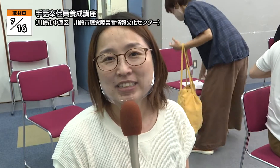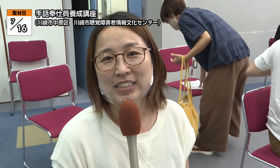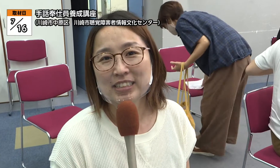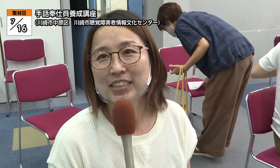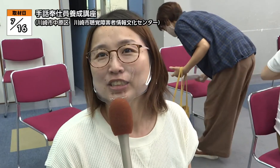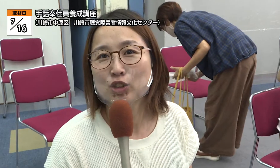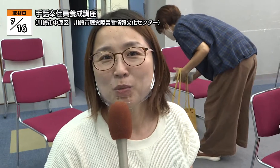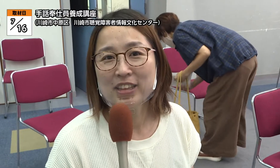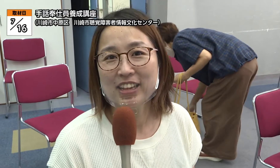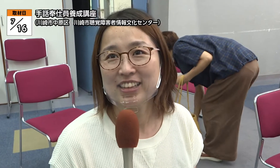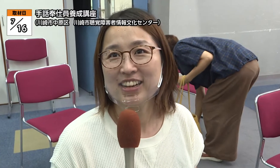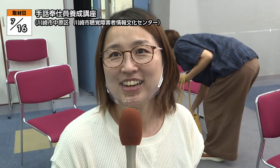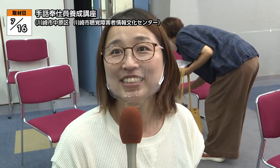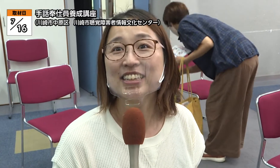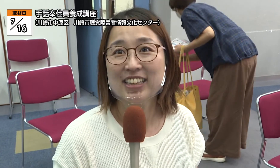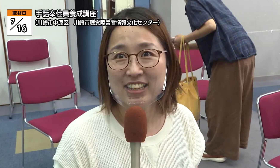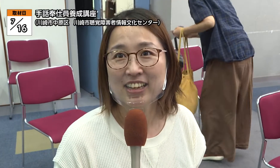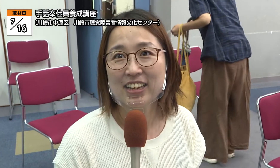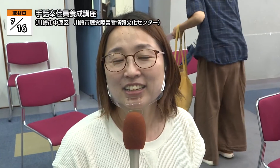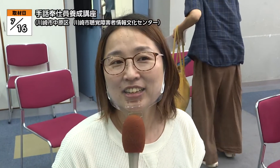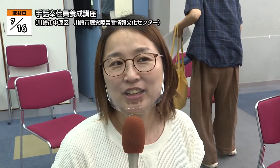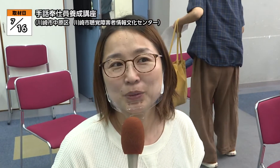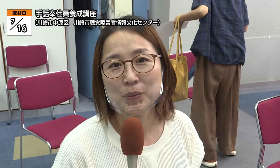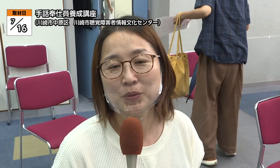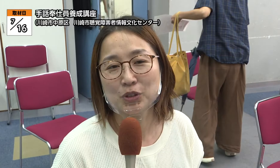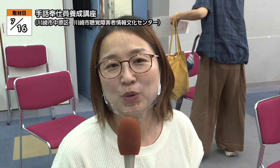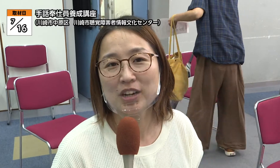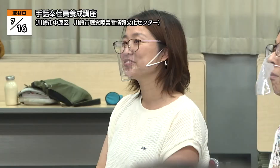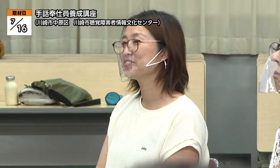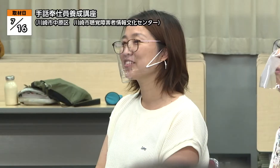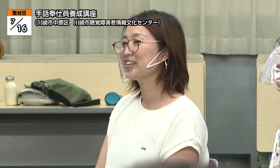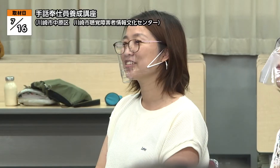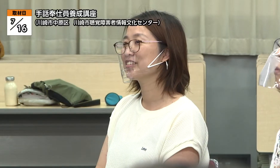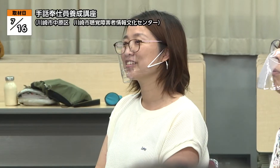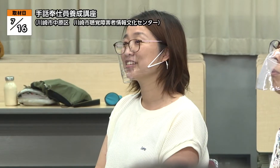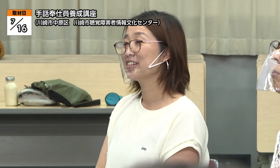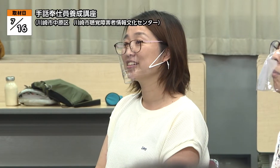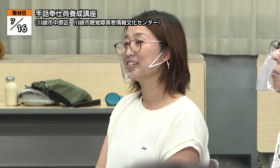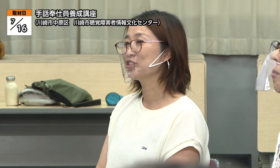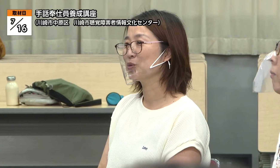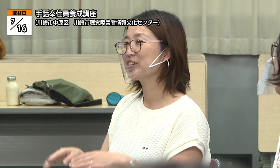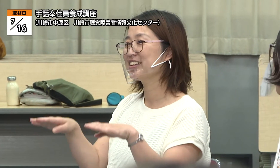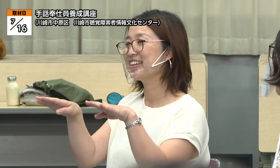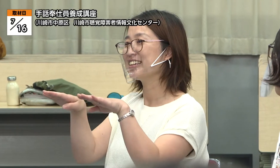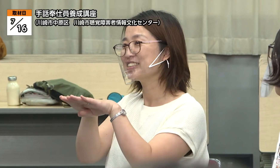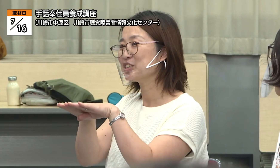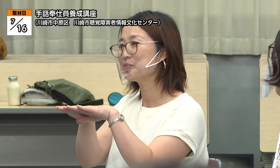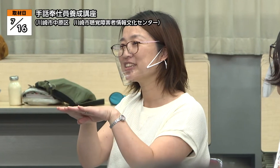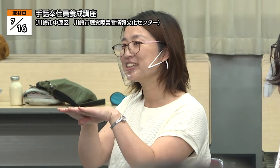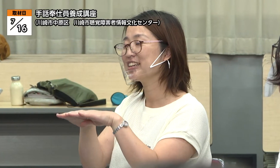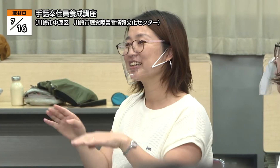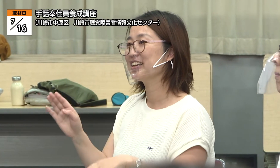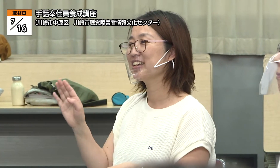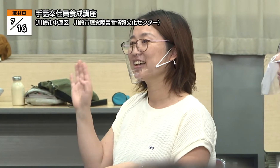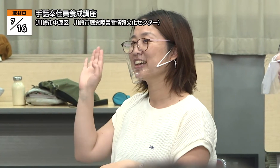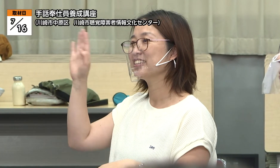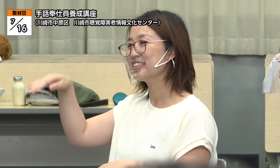以前勤めていた会社で、聴覚障害を持つ同僚がいて、なかな